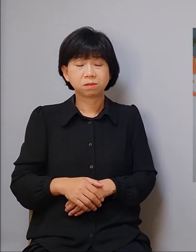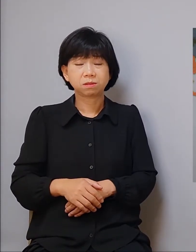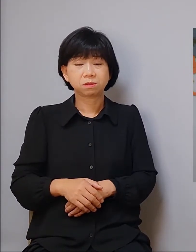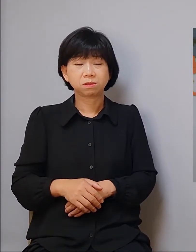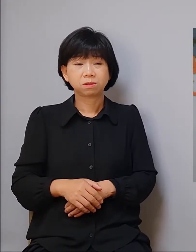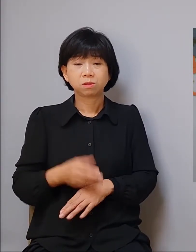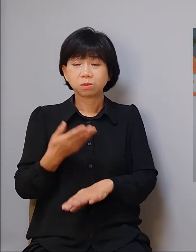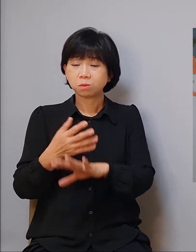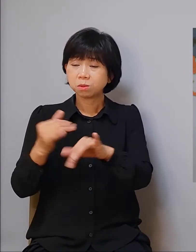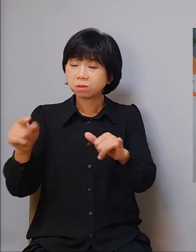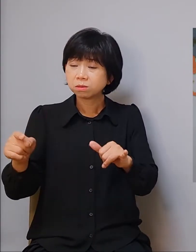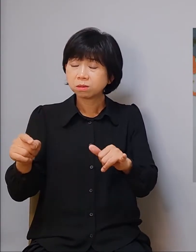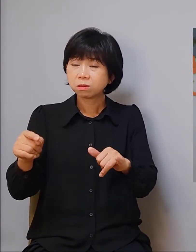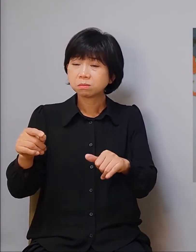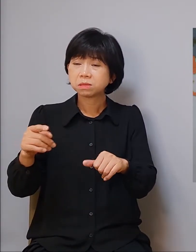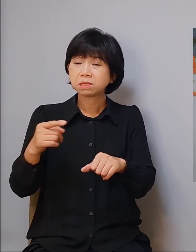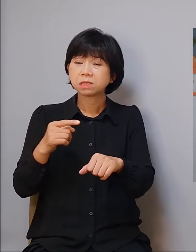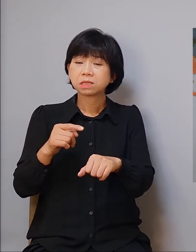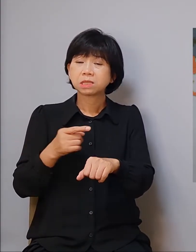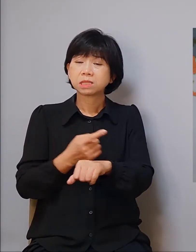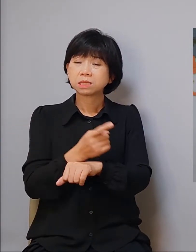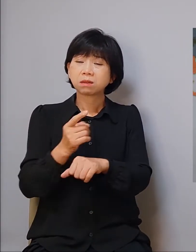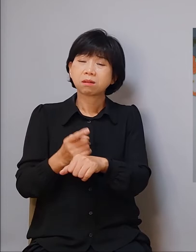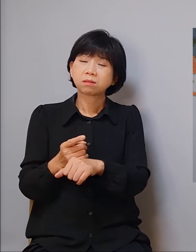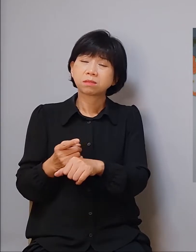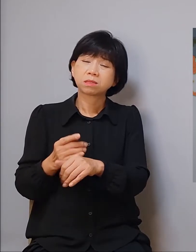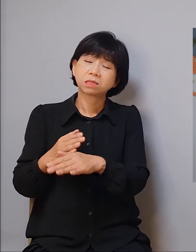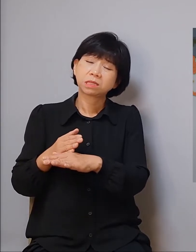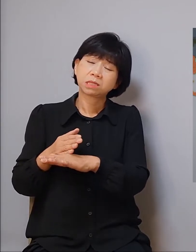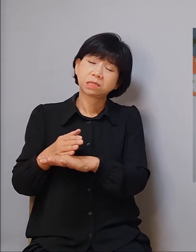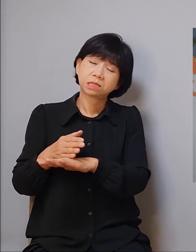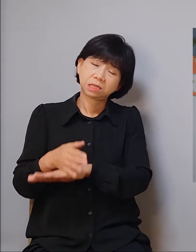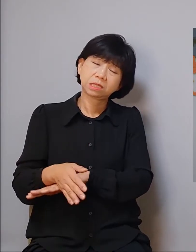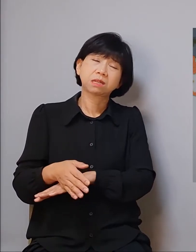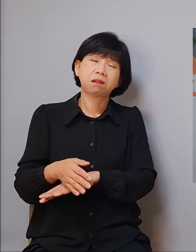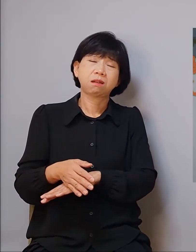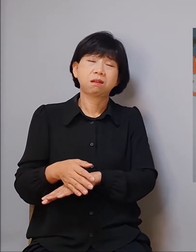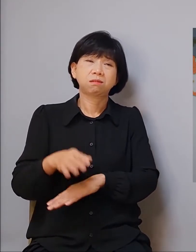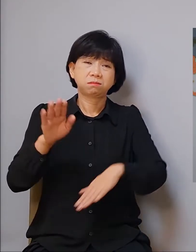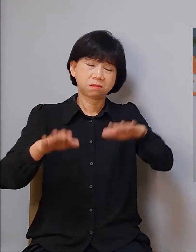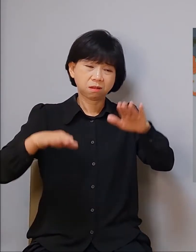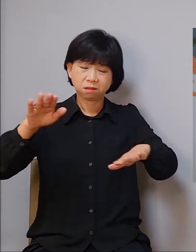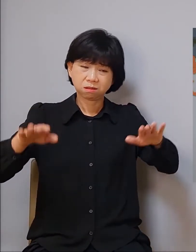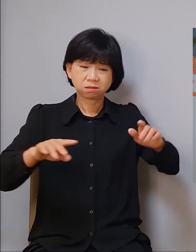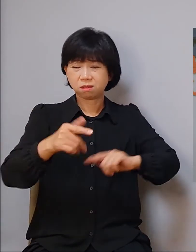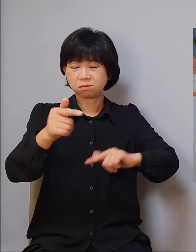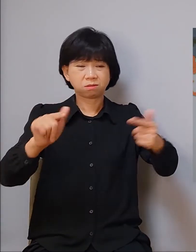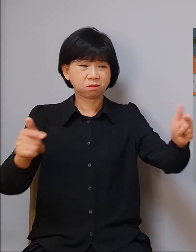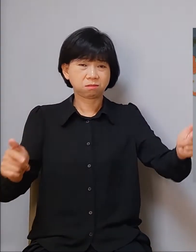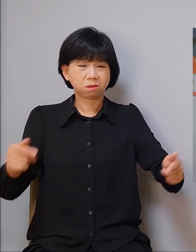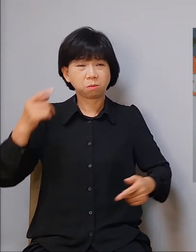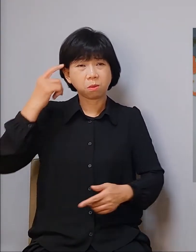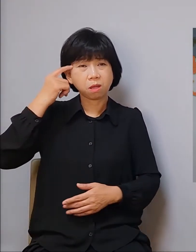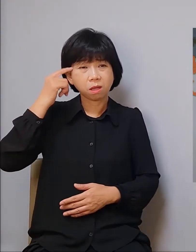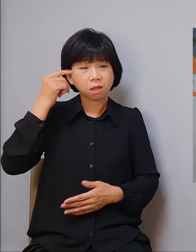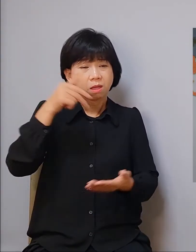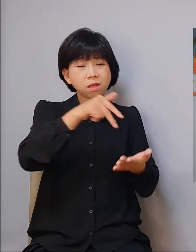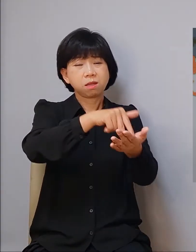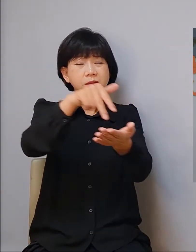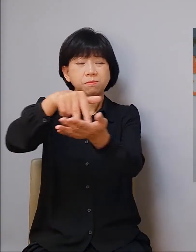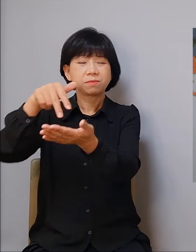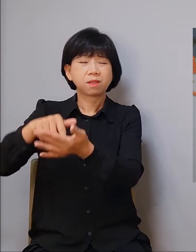시간이 너무 느리게 가는 거죠. 왜 이런 차이가 있을까요? 저마다 처한 상황과